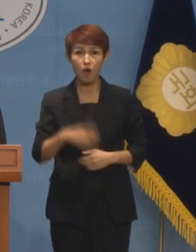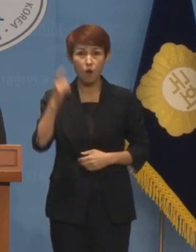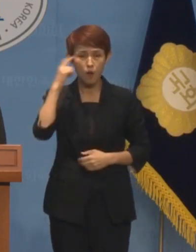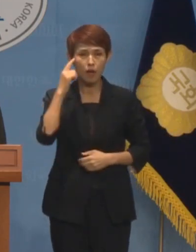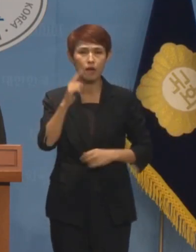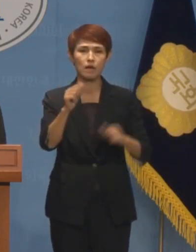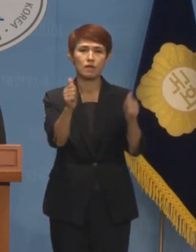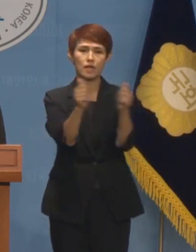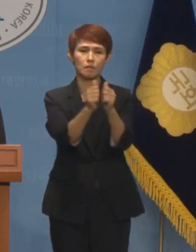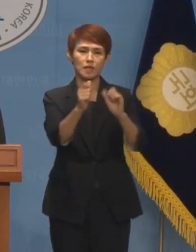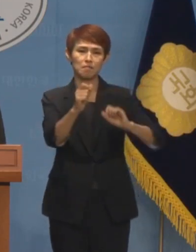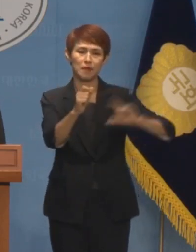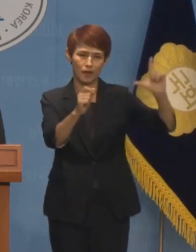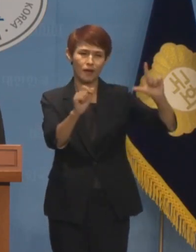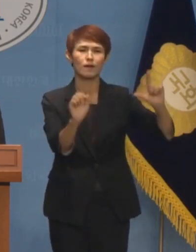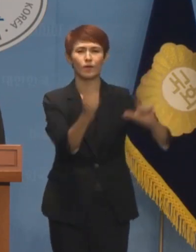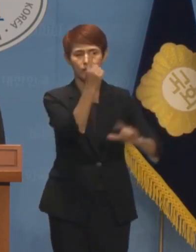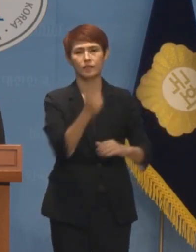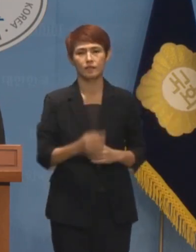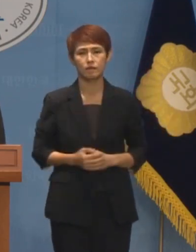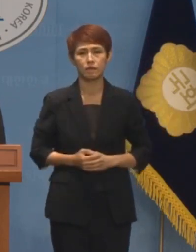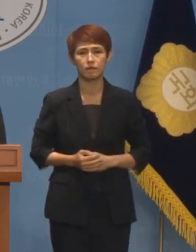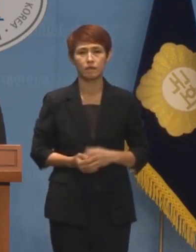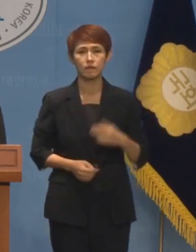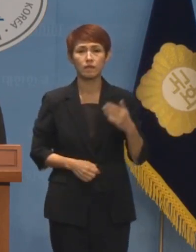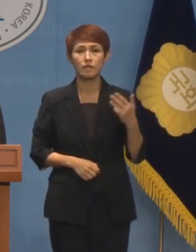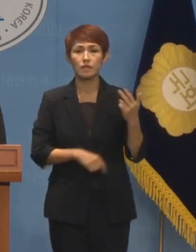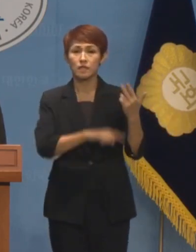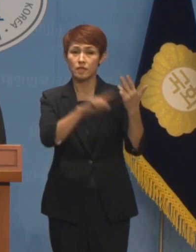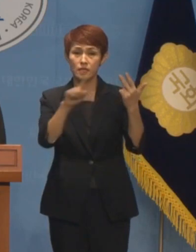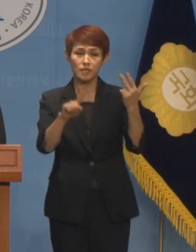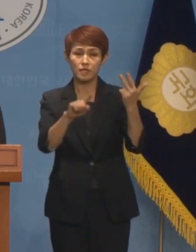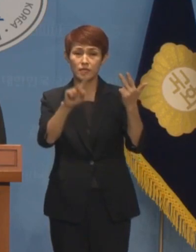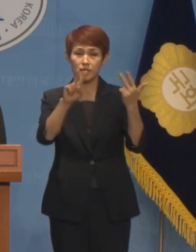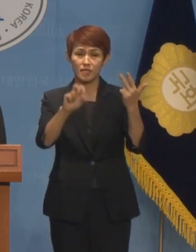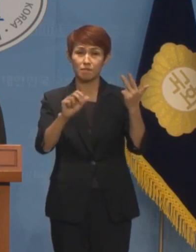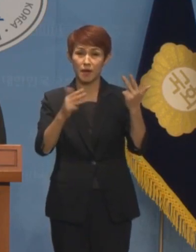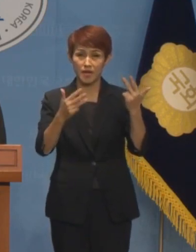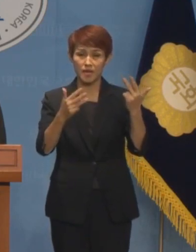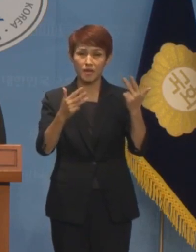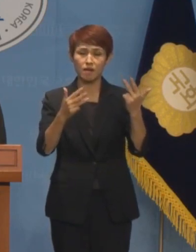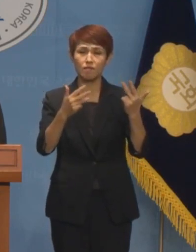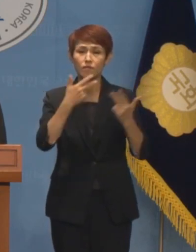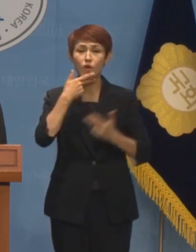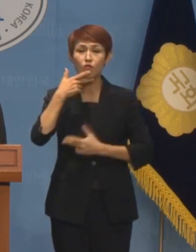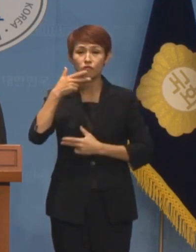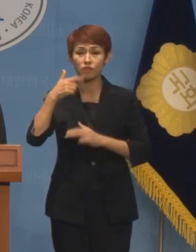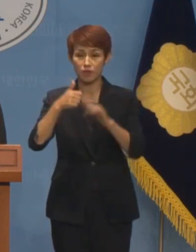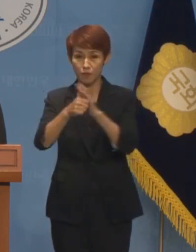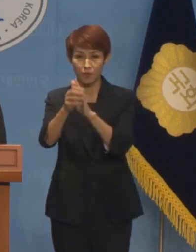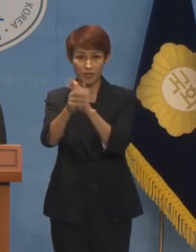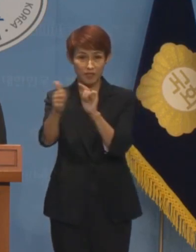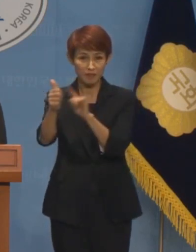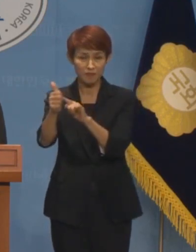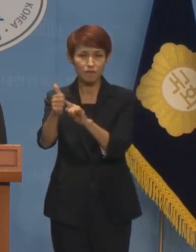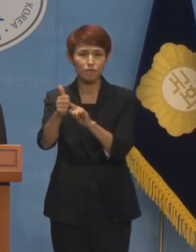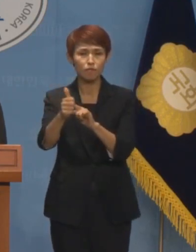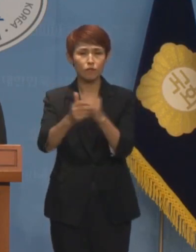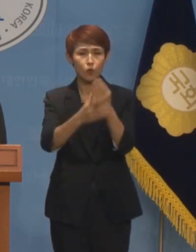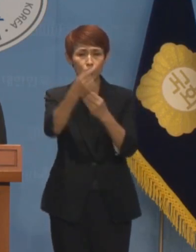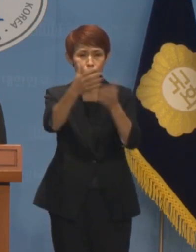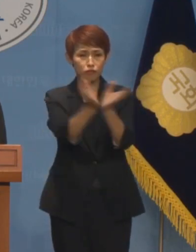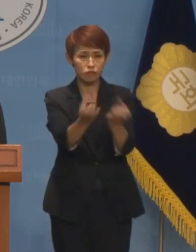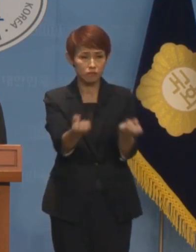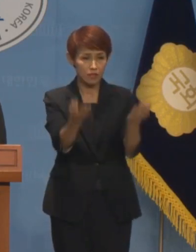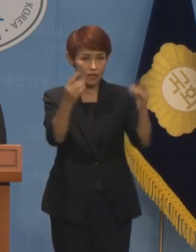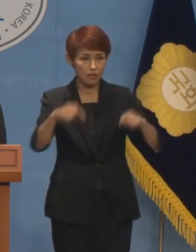때문입니다. 지난 28일 콜린 크록스 주한 영국 대사가 통일부 주최 국제 한반도